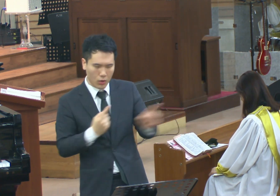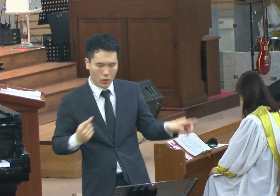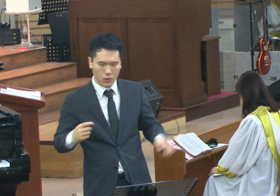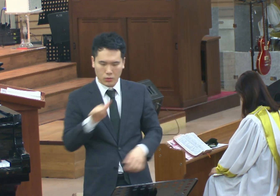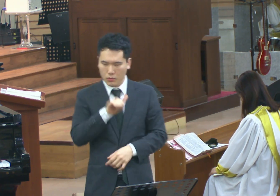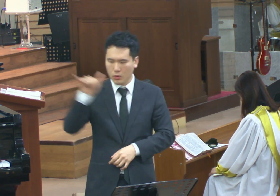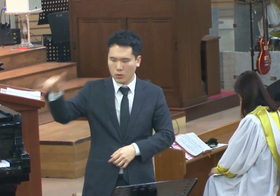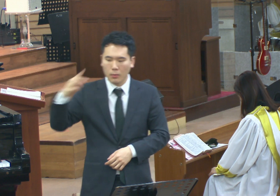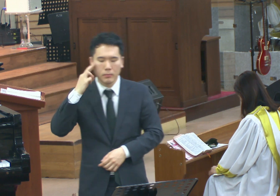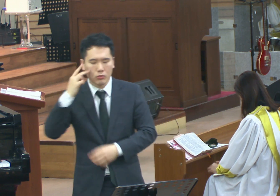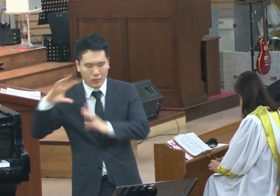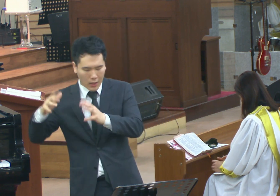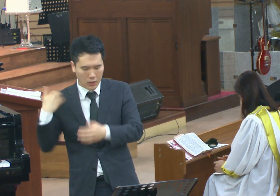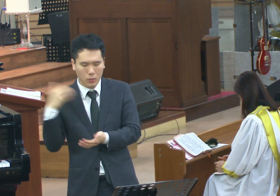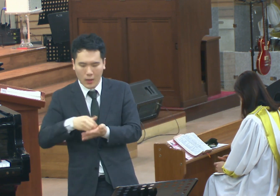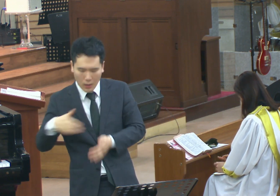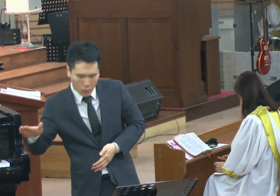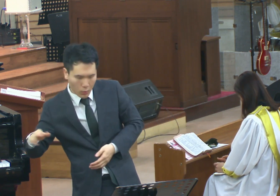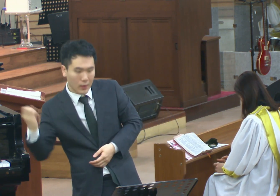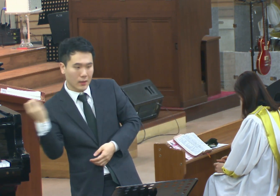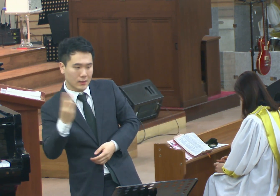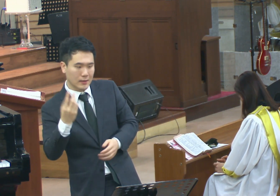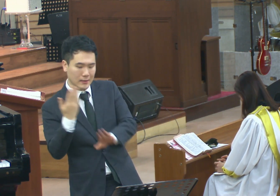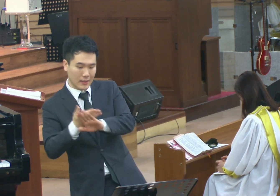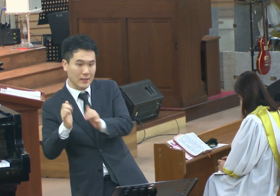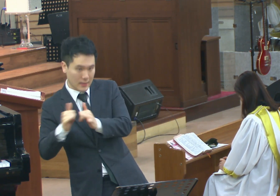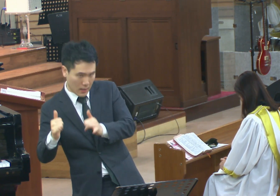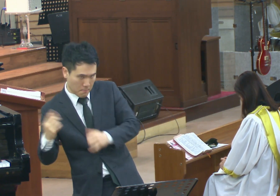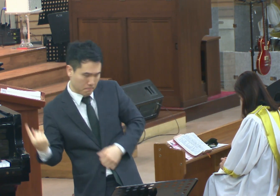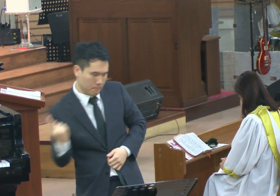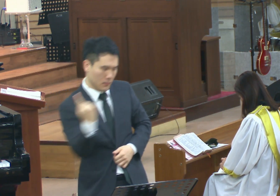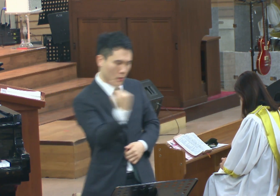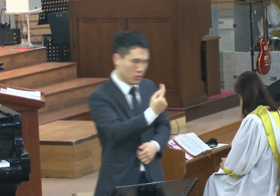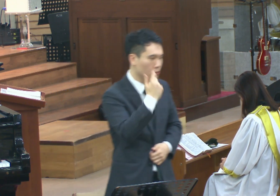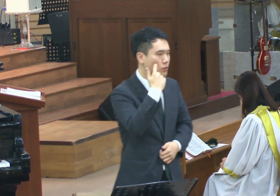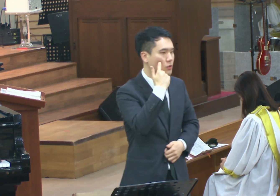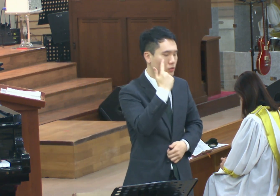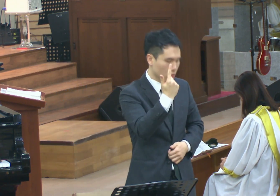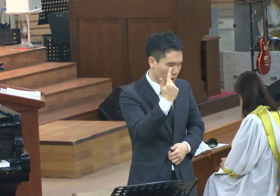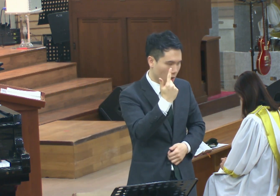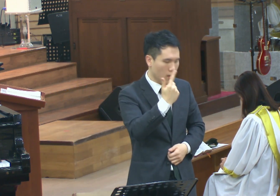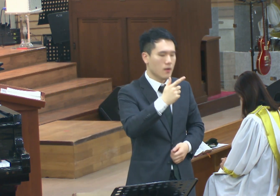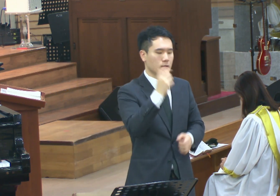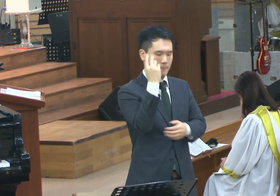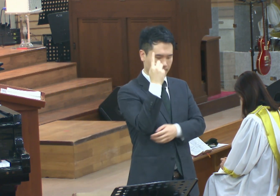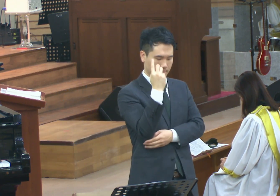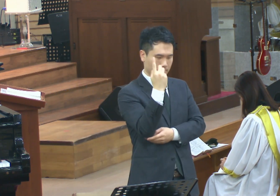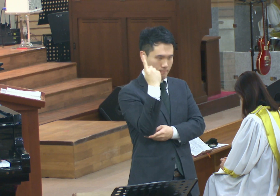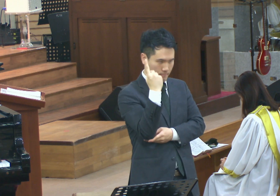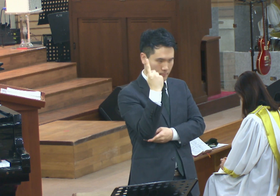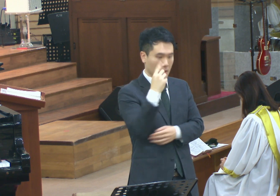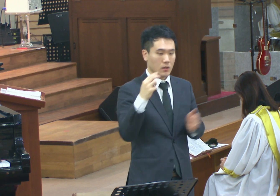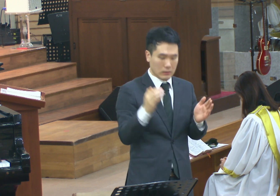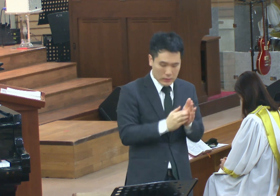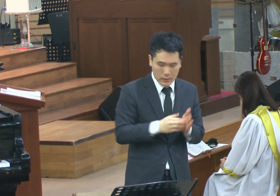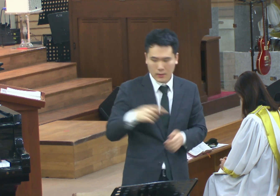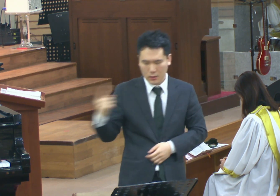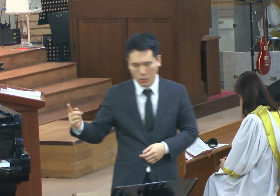중앙응급의료센터장이 과로사에서 소천했는데 50대인데 명절에 응급 상황을 대비해서 앉아있다가